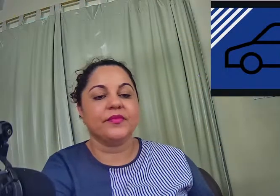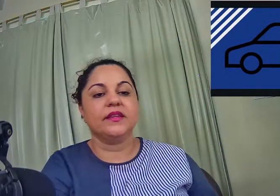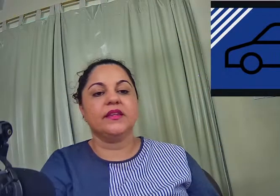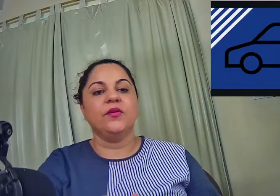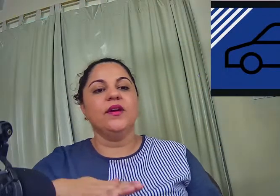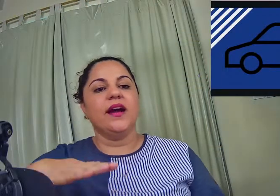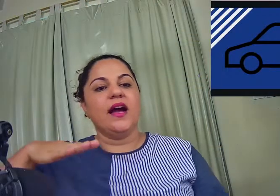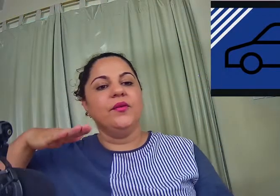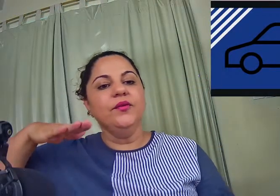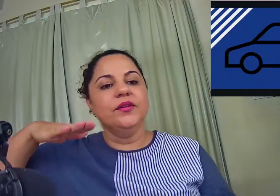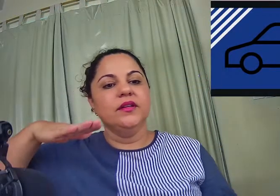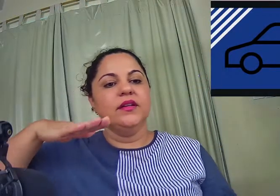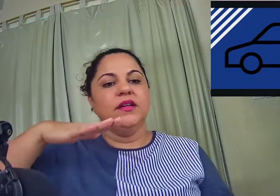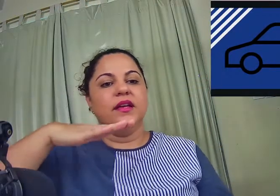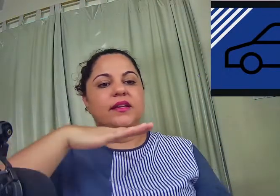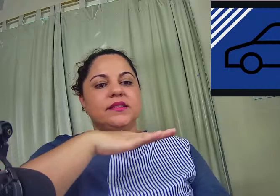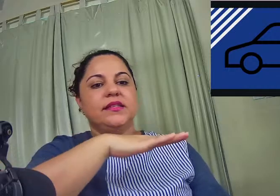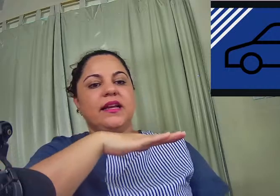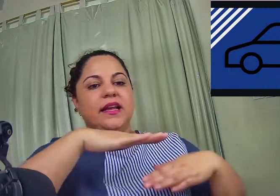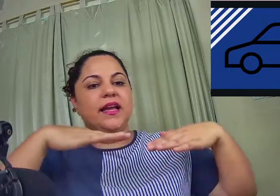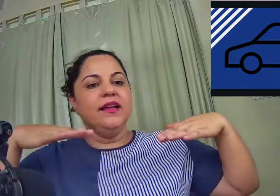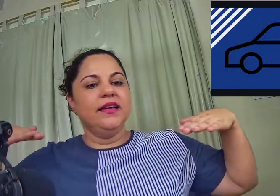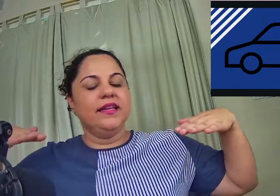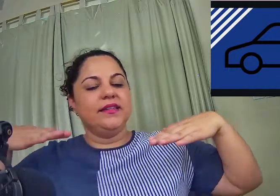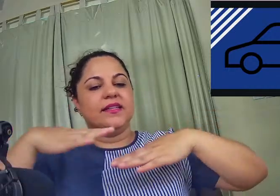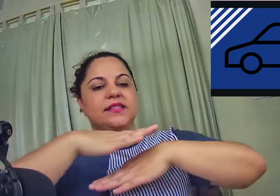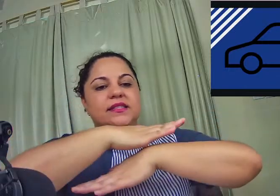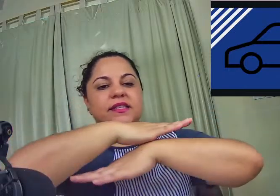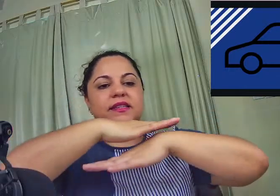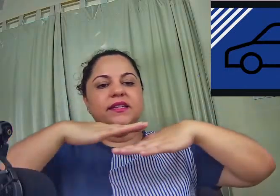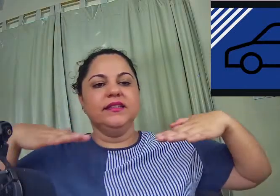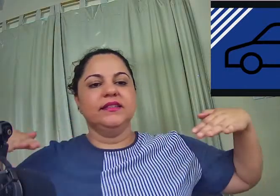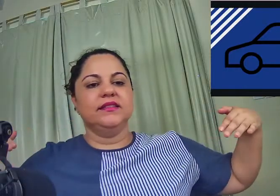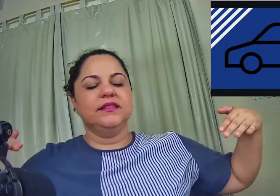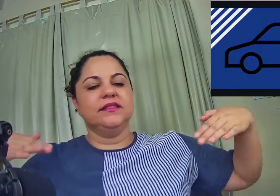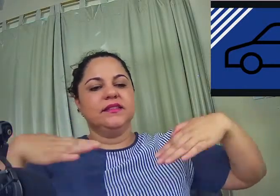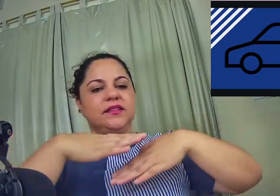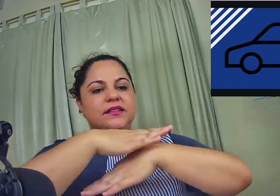Então, um carro, ele transita na